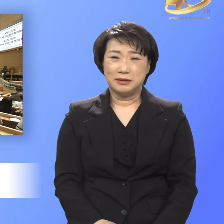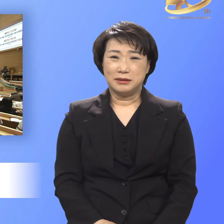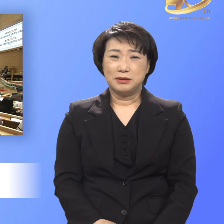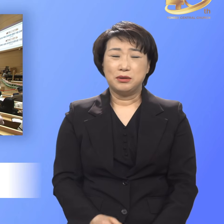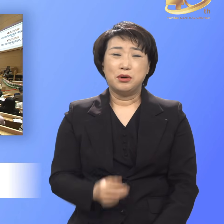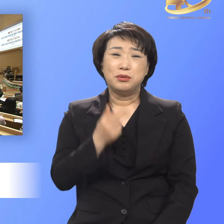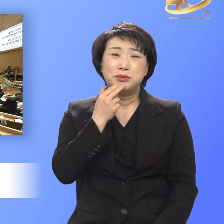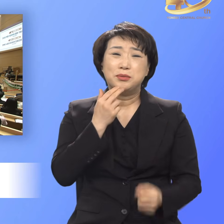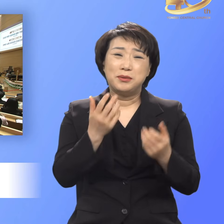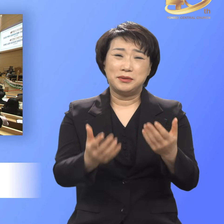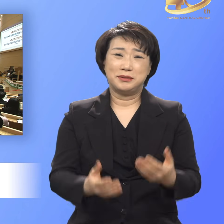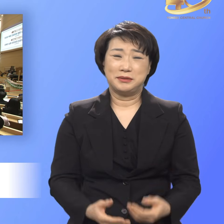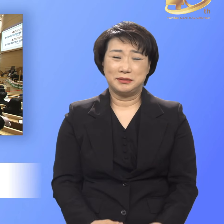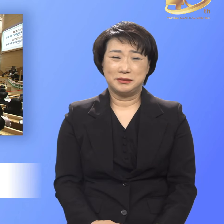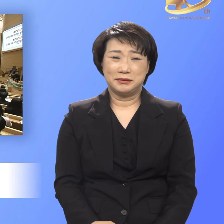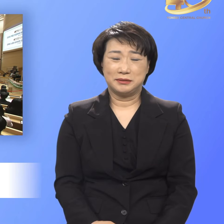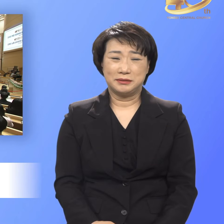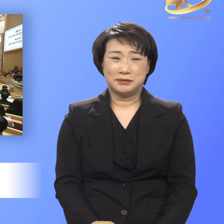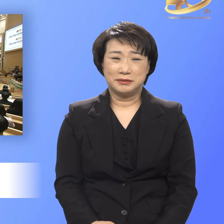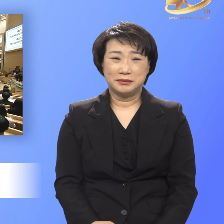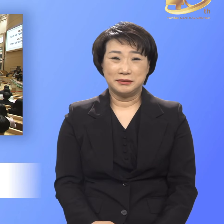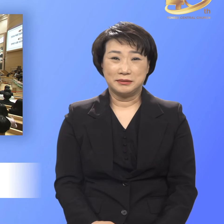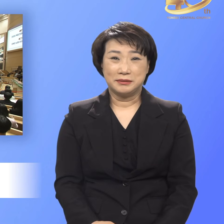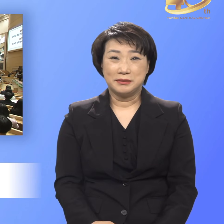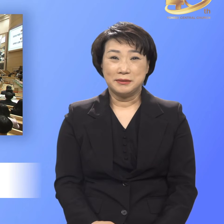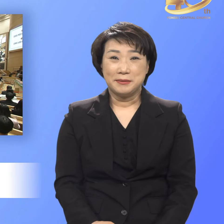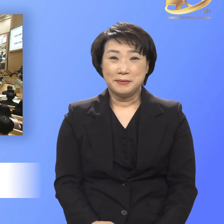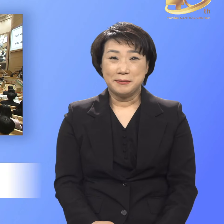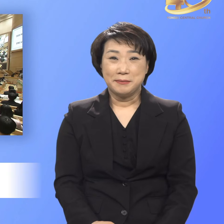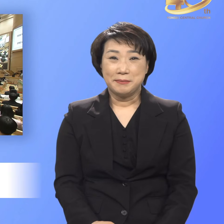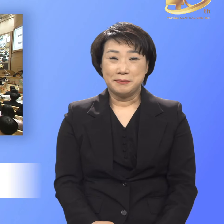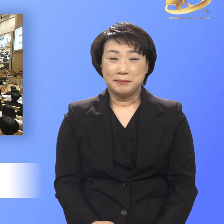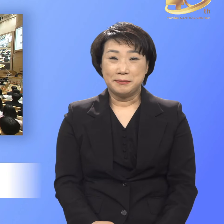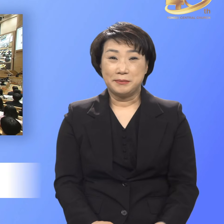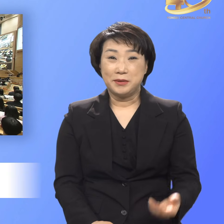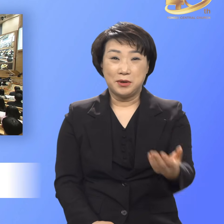그렇게 안 하잖아. 그렇잖아.